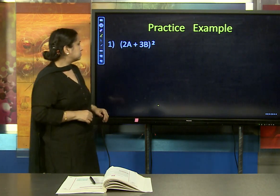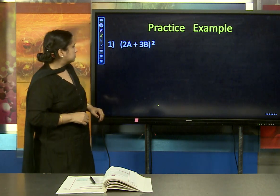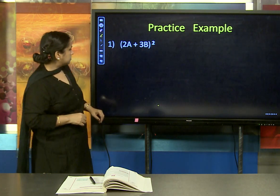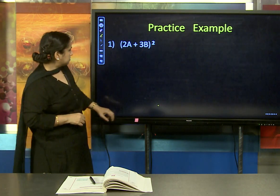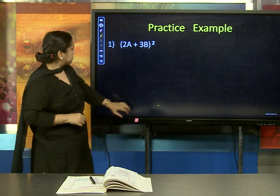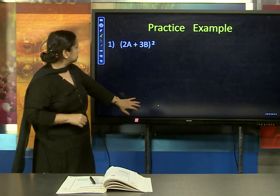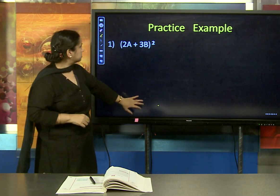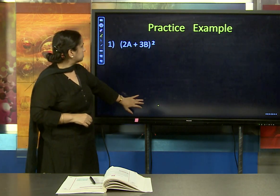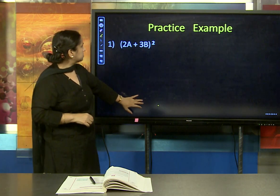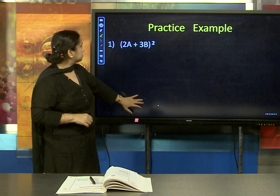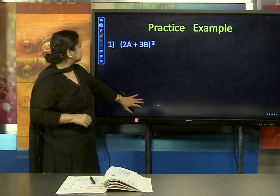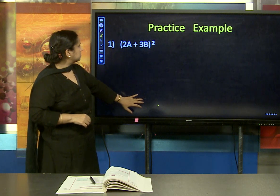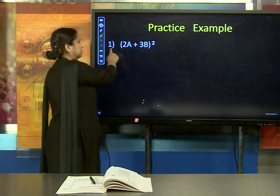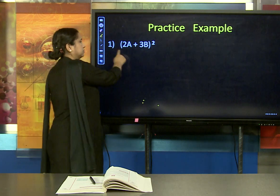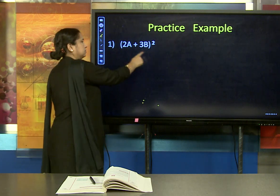प्रयास करेंगे।